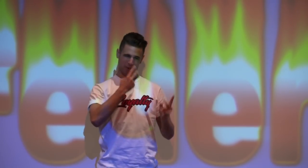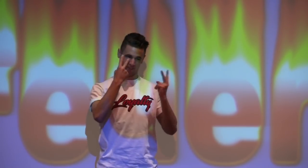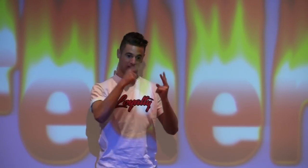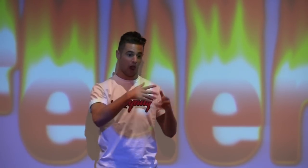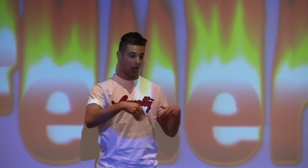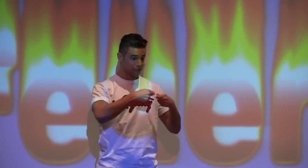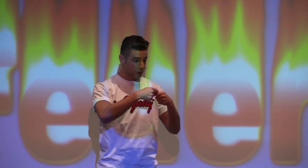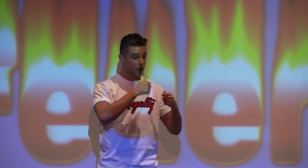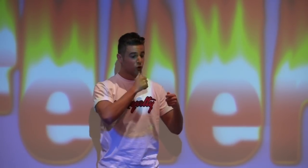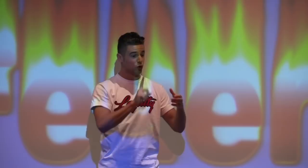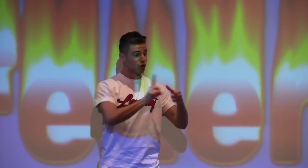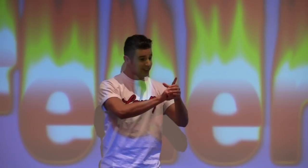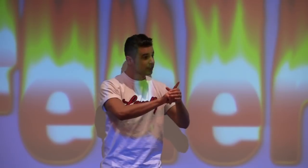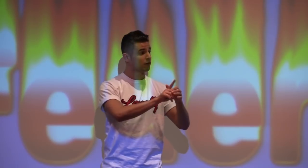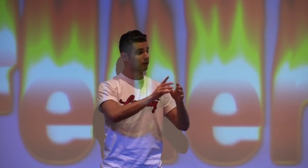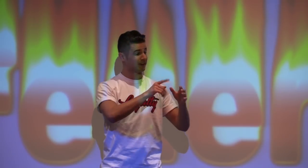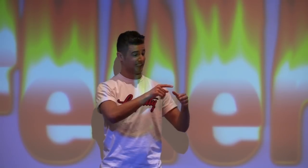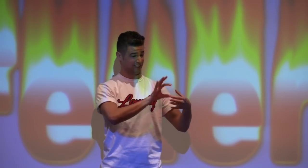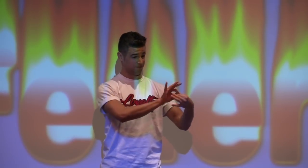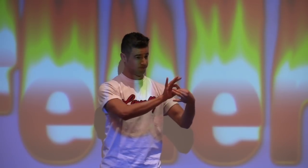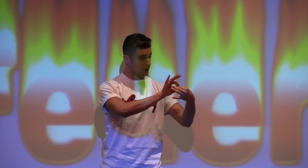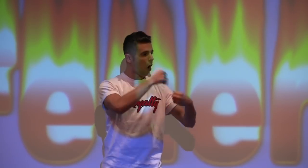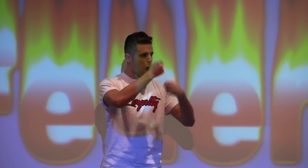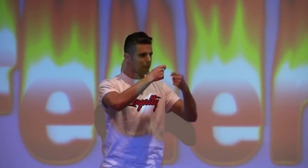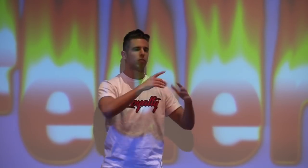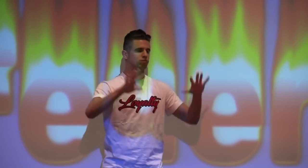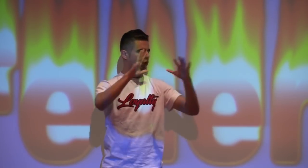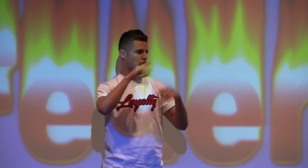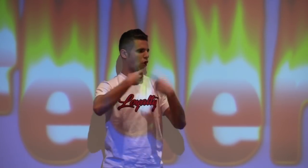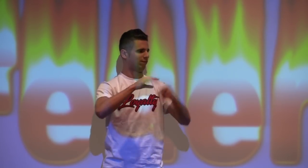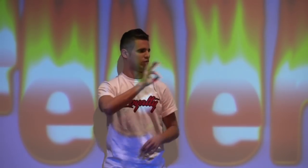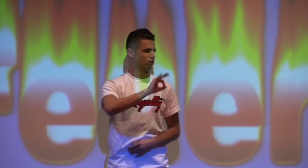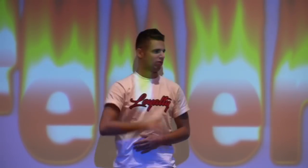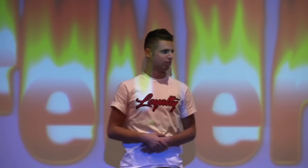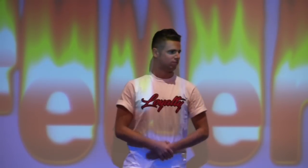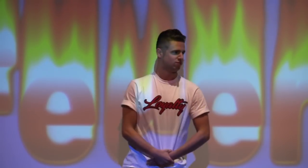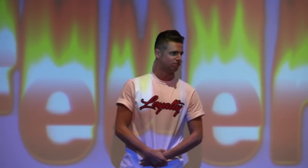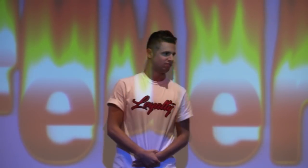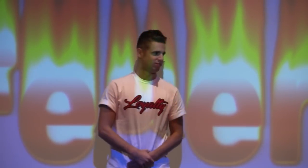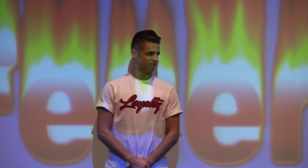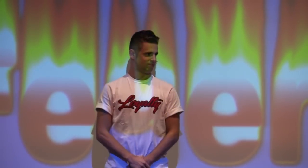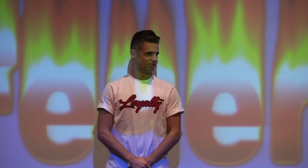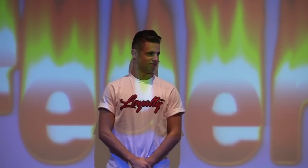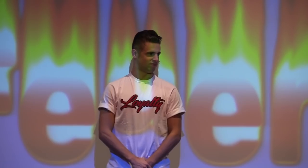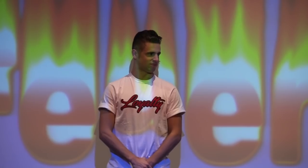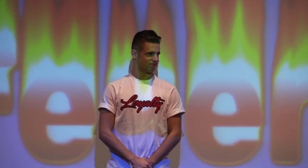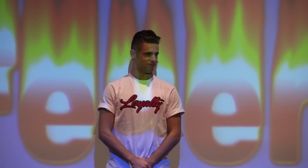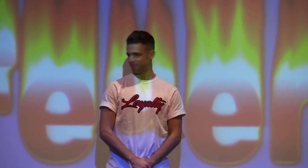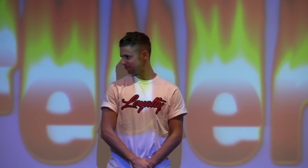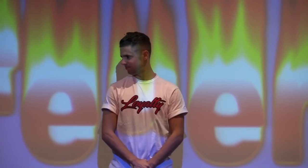jungen Leute einfach auch mal aufzunehmen, einfach mal zuzuhören. Und ich glaube, dass das dann auf jeden Fall auch gut laufen